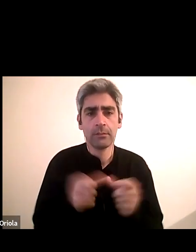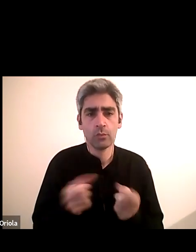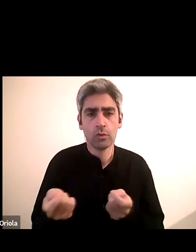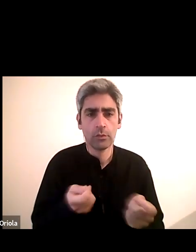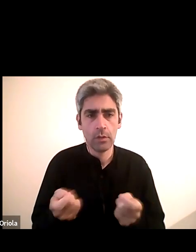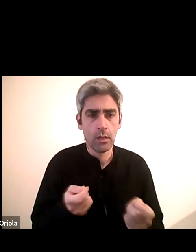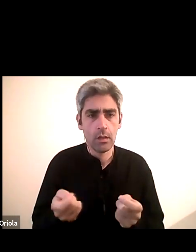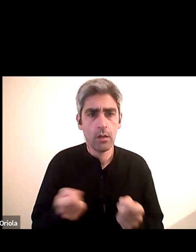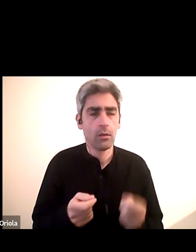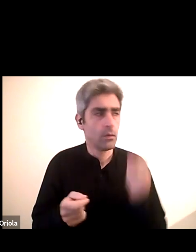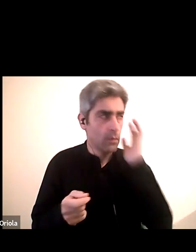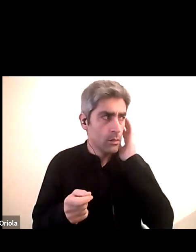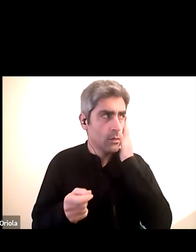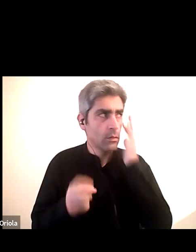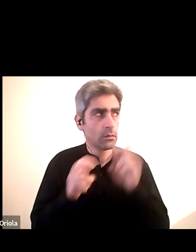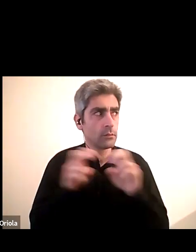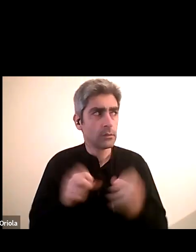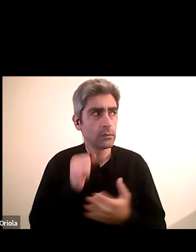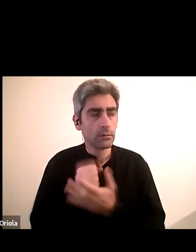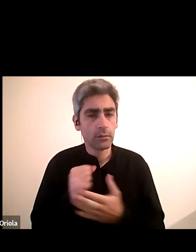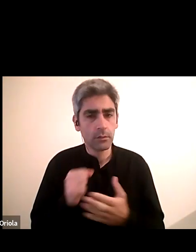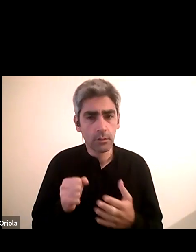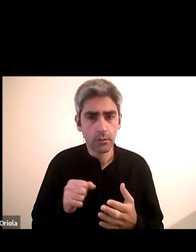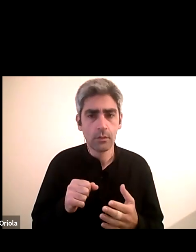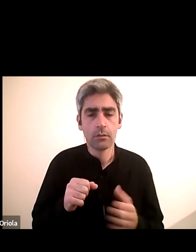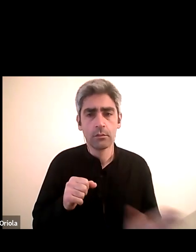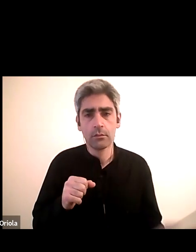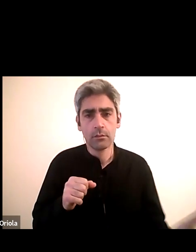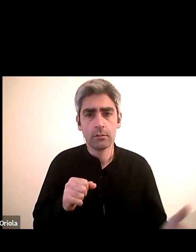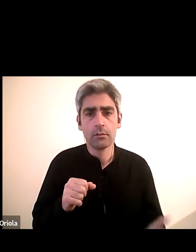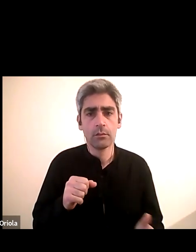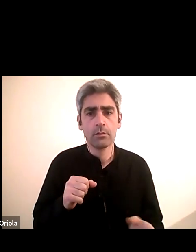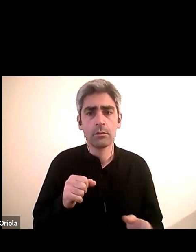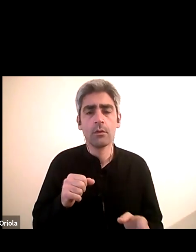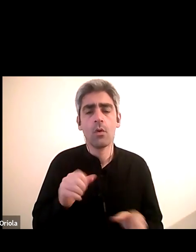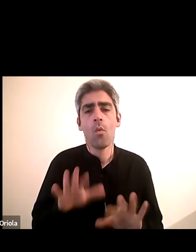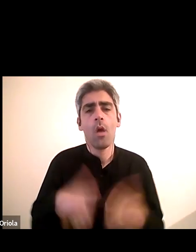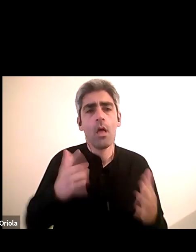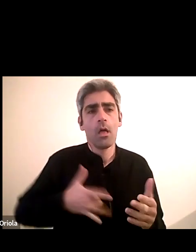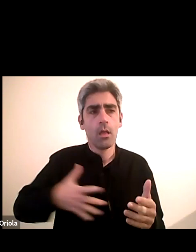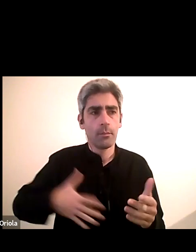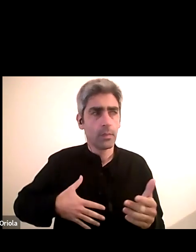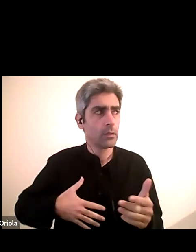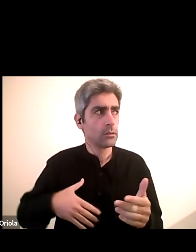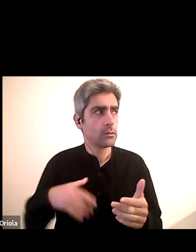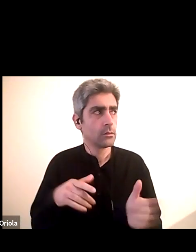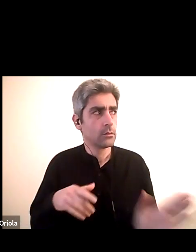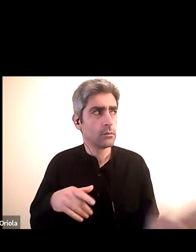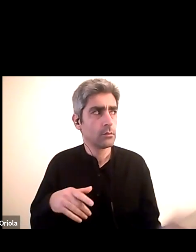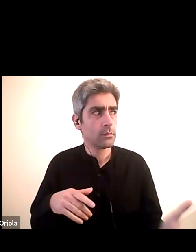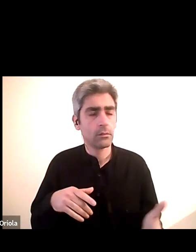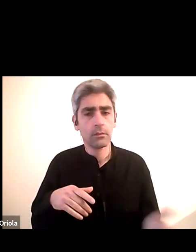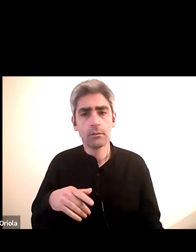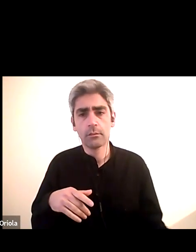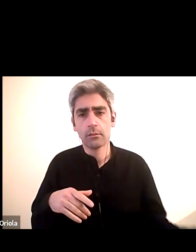propriamente certificados, não tem mal nenhum, mas qualquer empresa, se olhar para a lei, tem logo ali